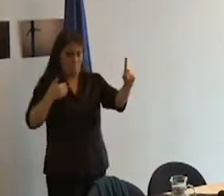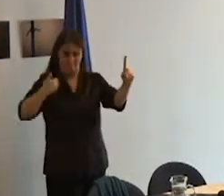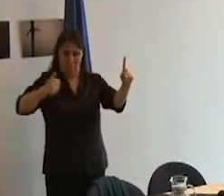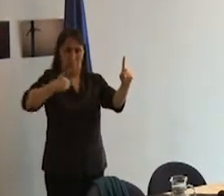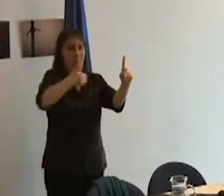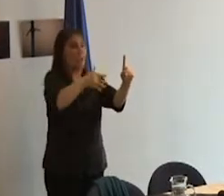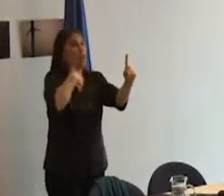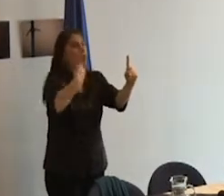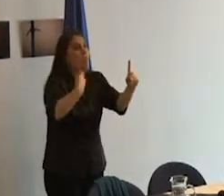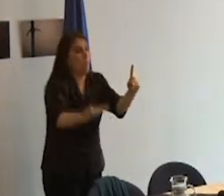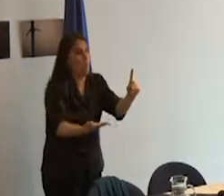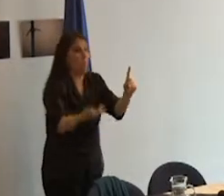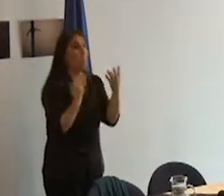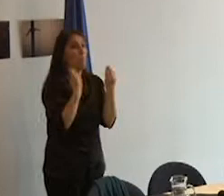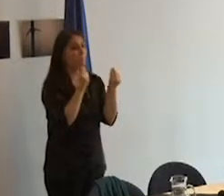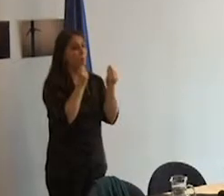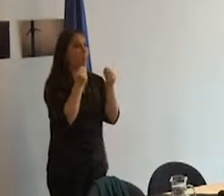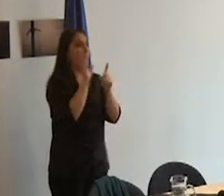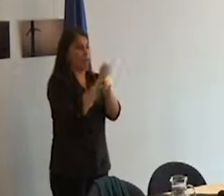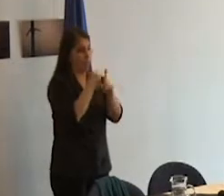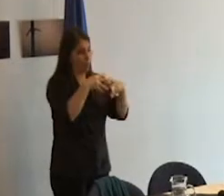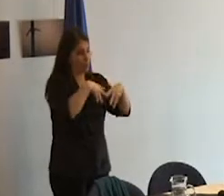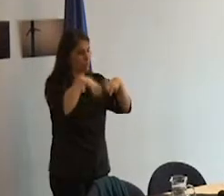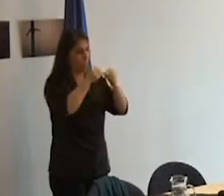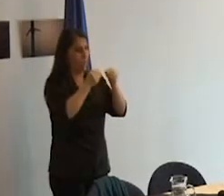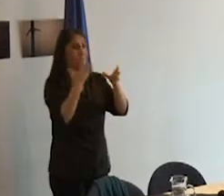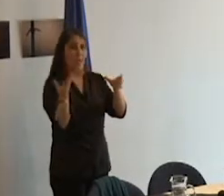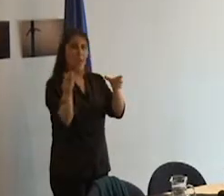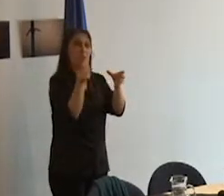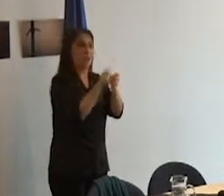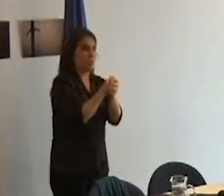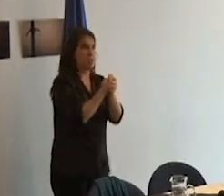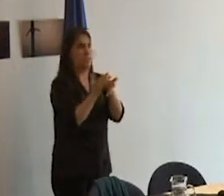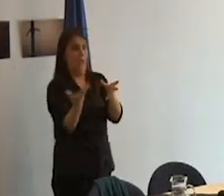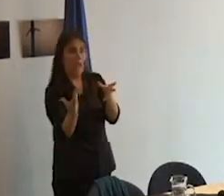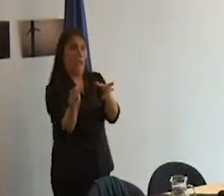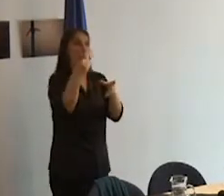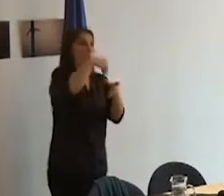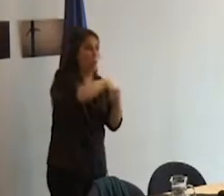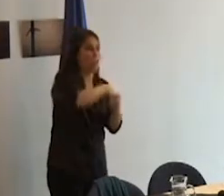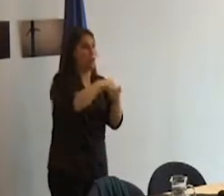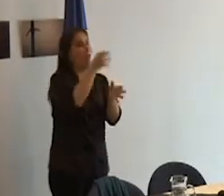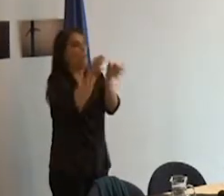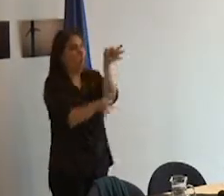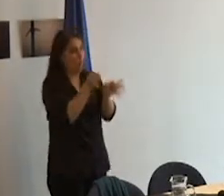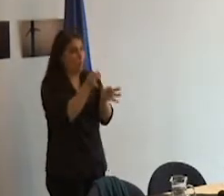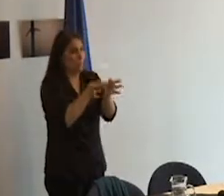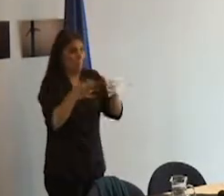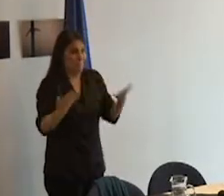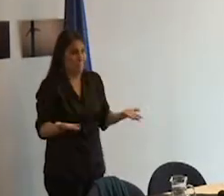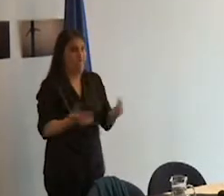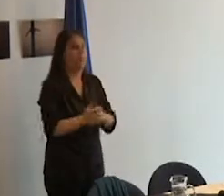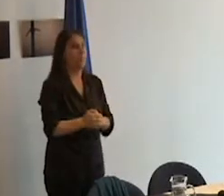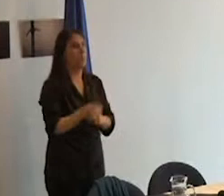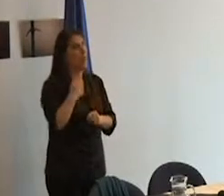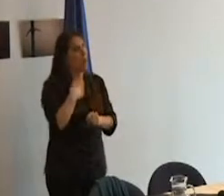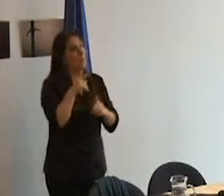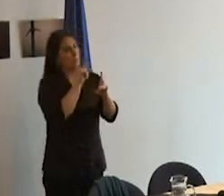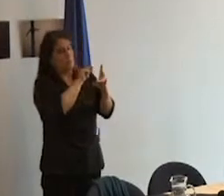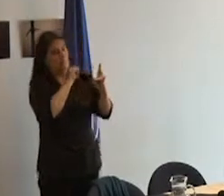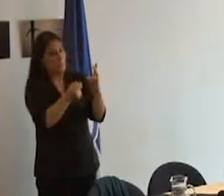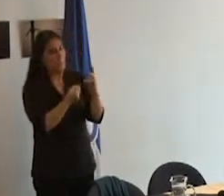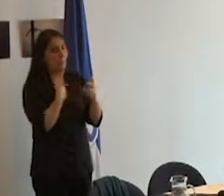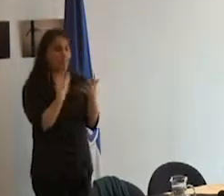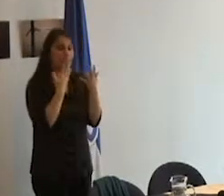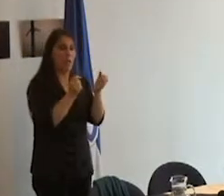mucho más equitativa, más inclusiva, más incluyente y más justa. En esa perspectiva y con la intención de